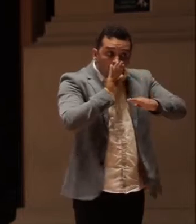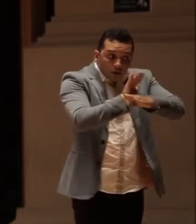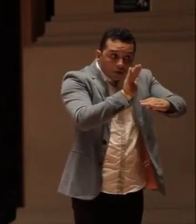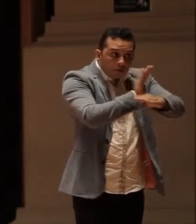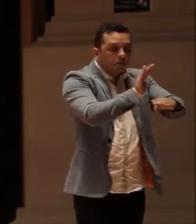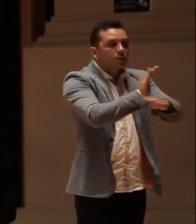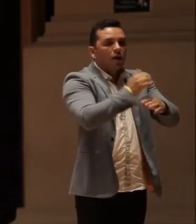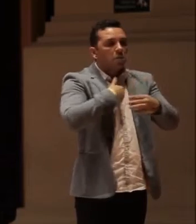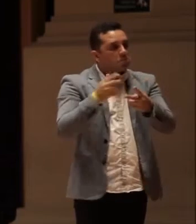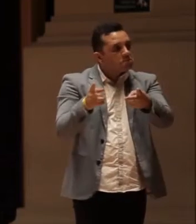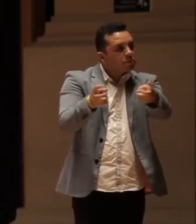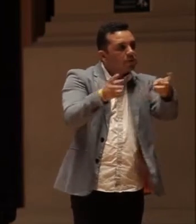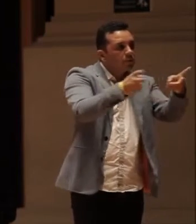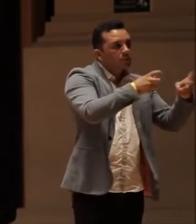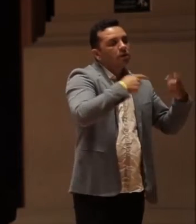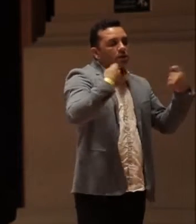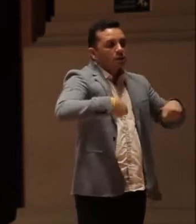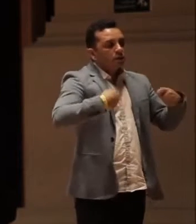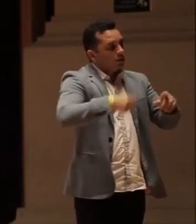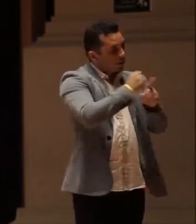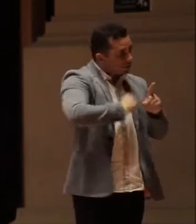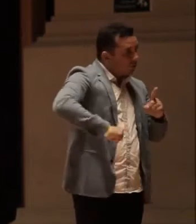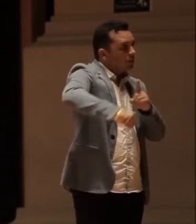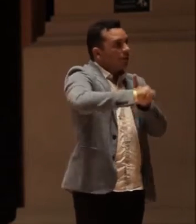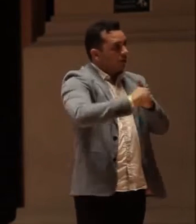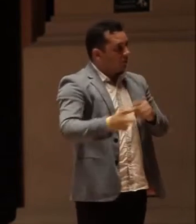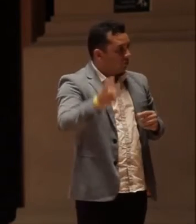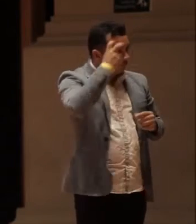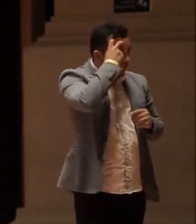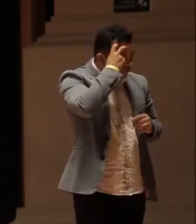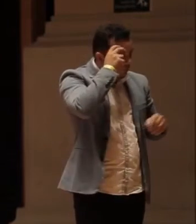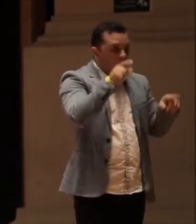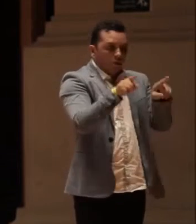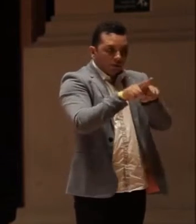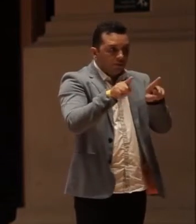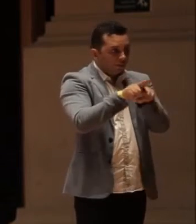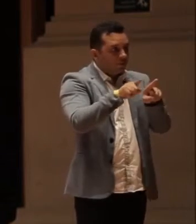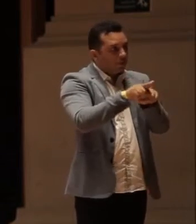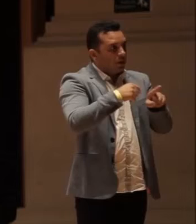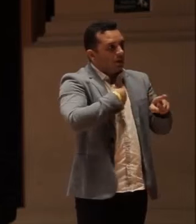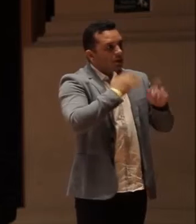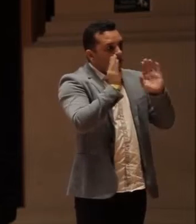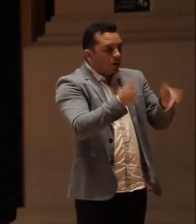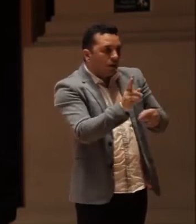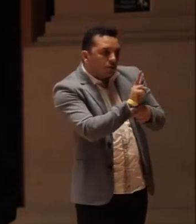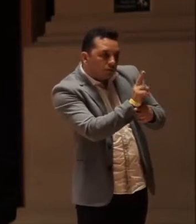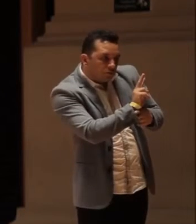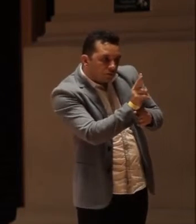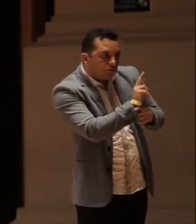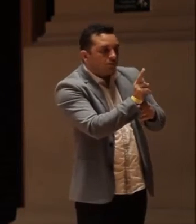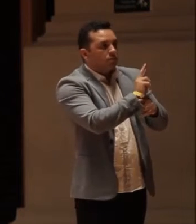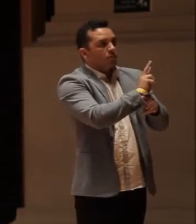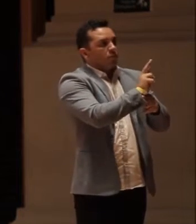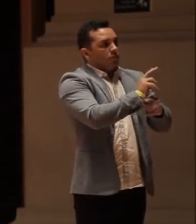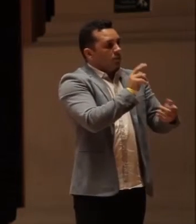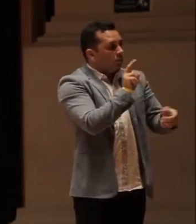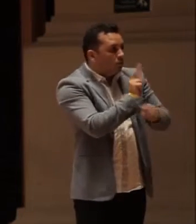necessidades sociais por cultura e a formular, monitorar e gerir as políticas públicas de